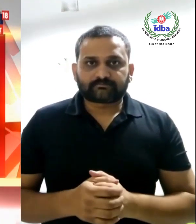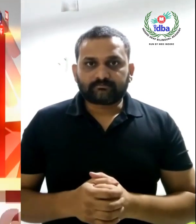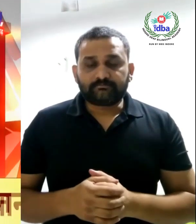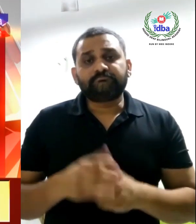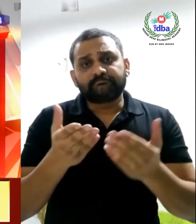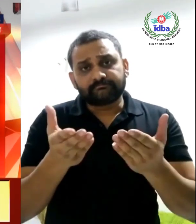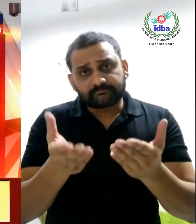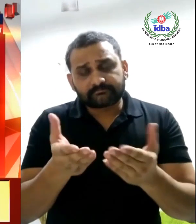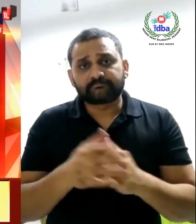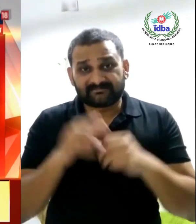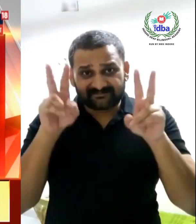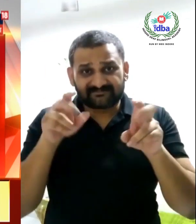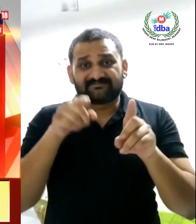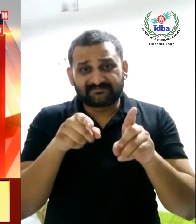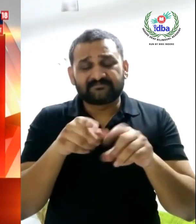और इसलिए